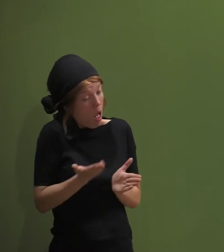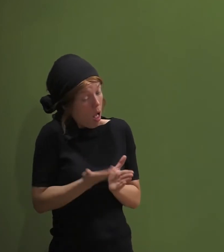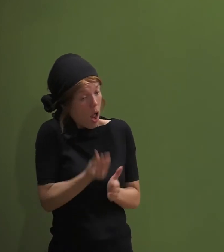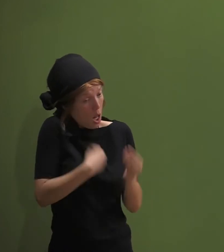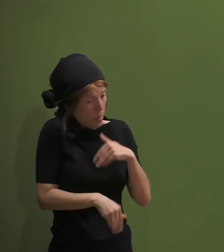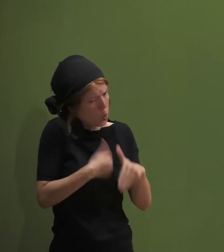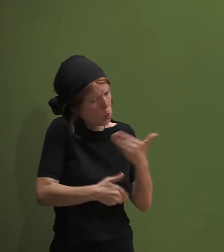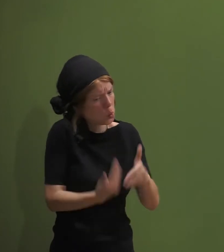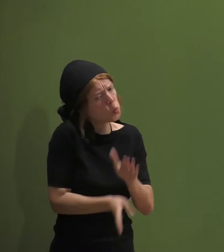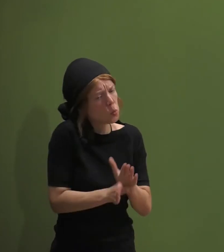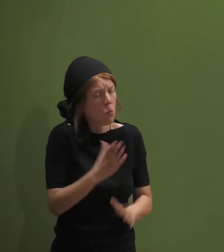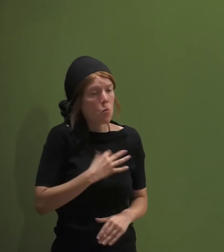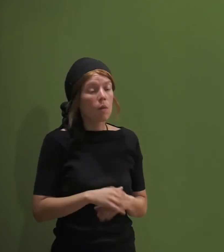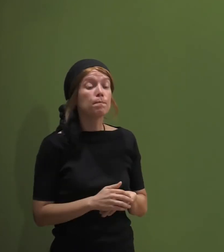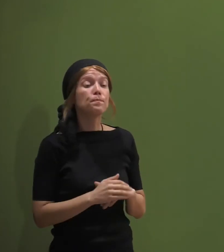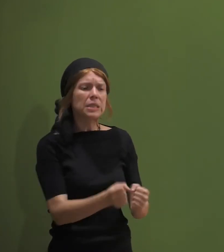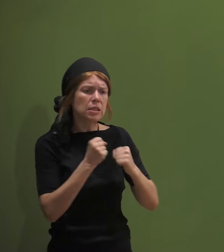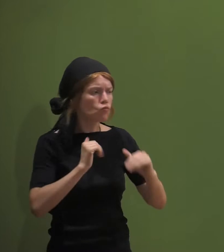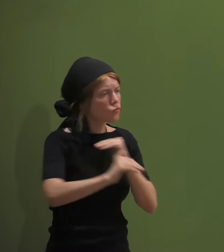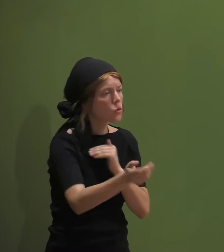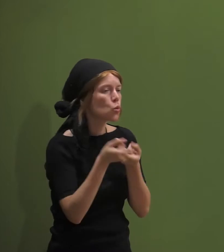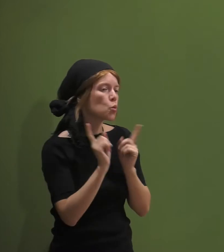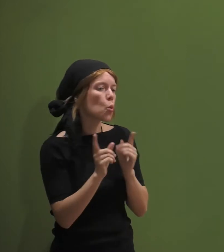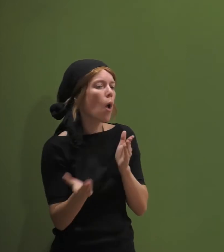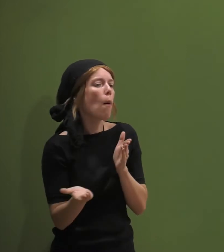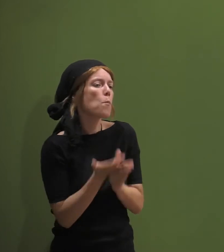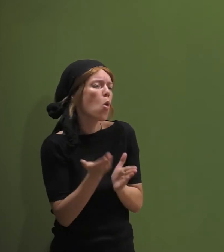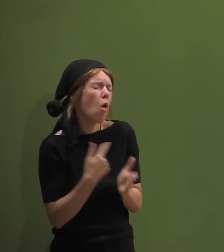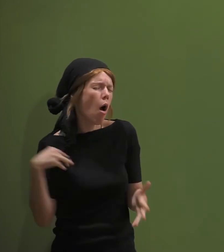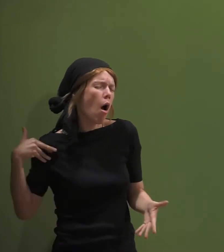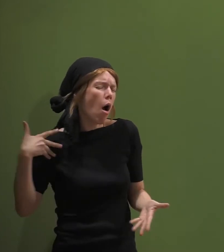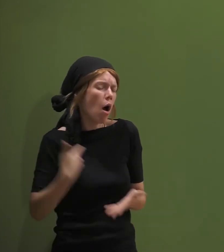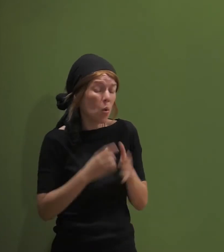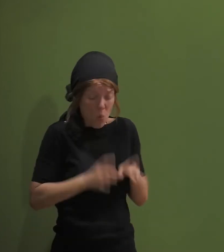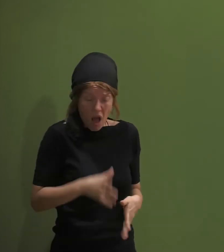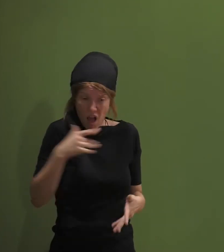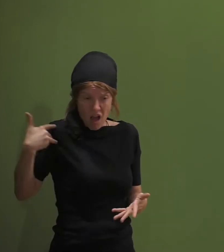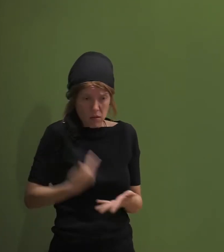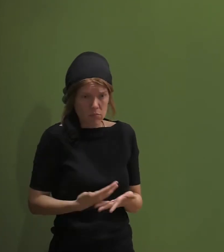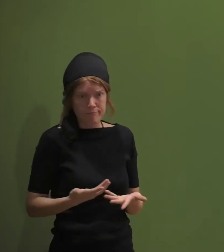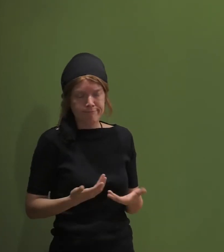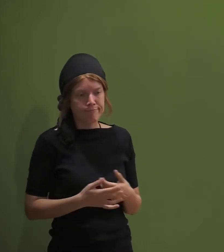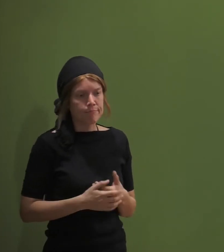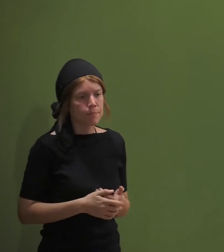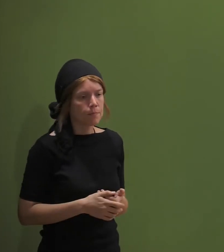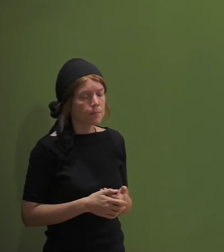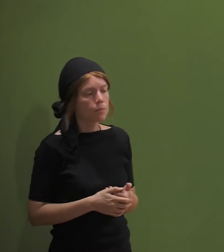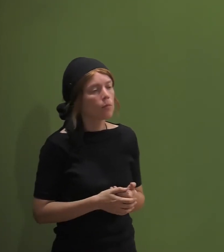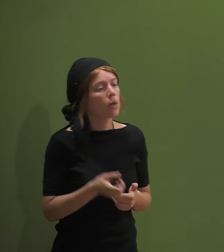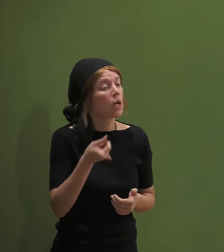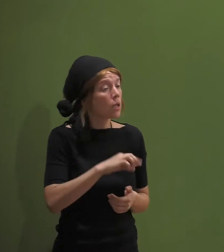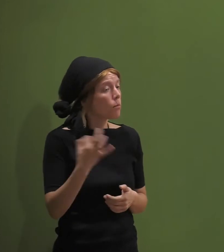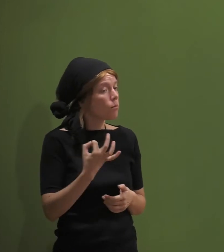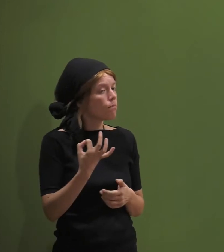futuro. La intensificación sostenible no implica seguir produciendo como hasta ahora y conseguir mejoras marginales en sostenibilidad, sino más